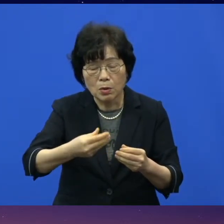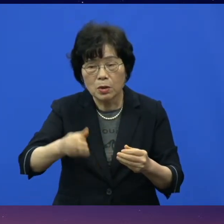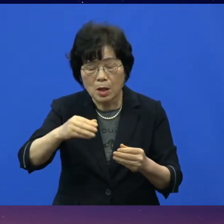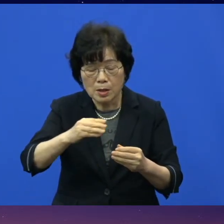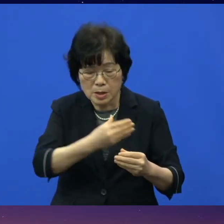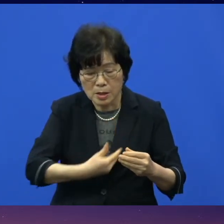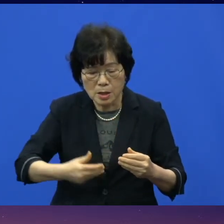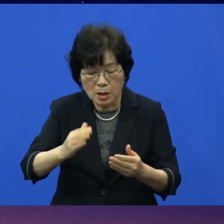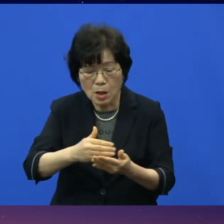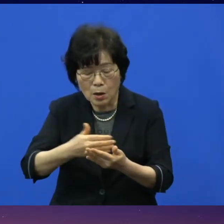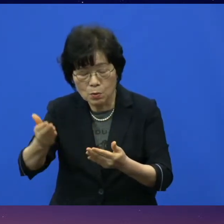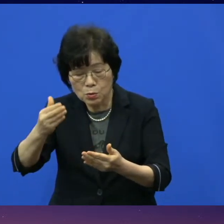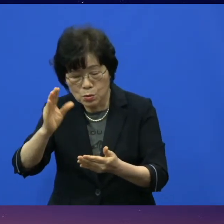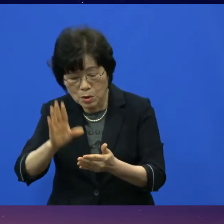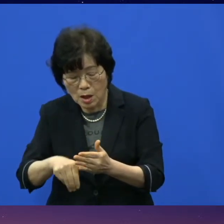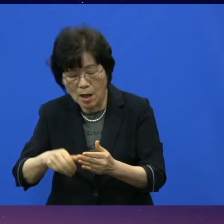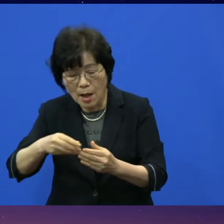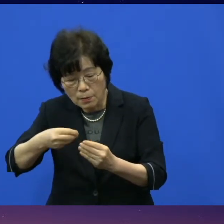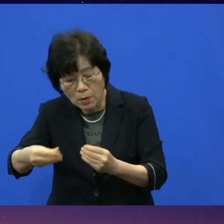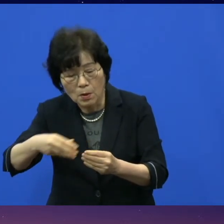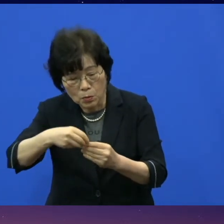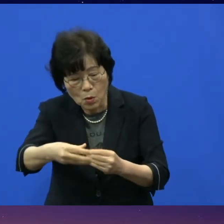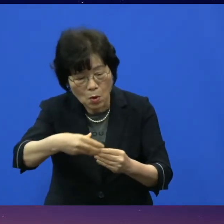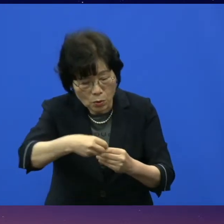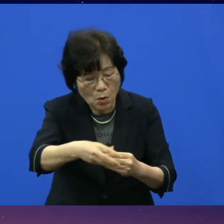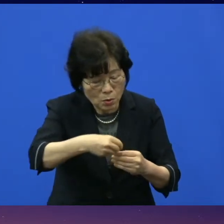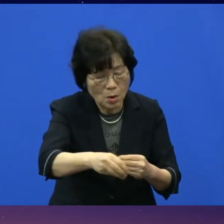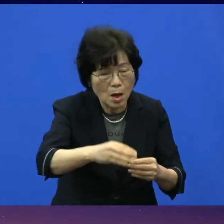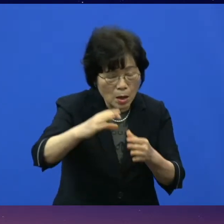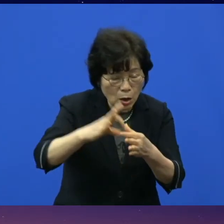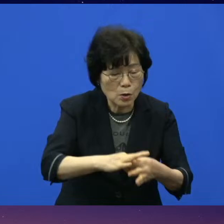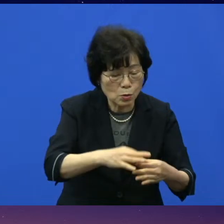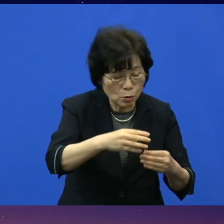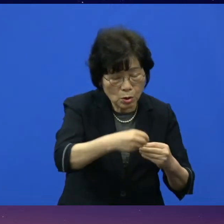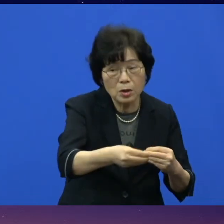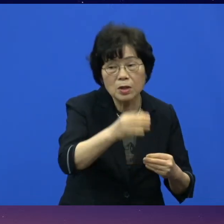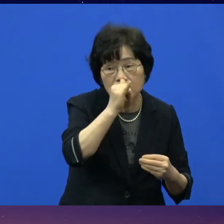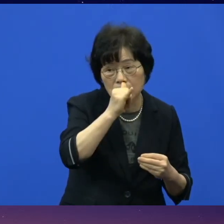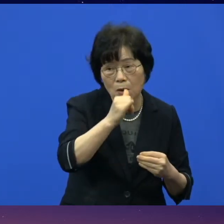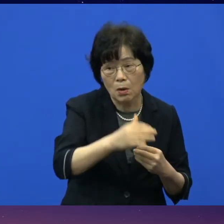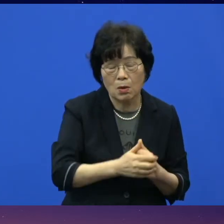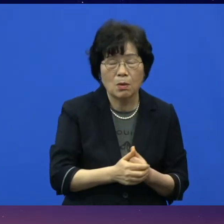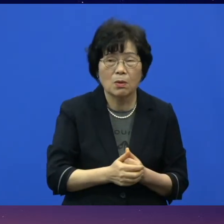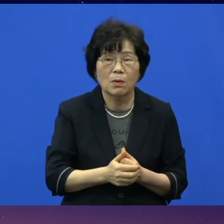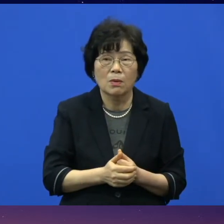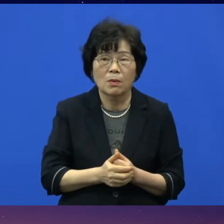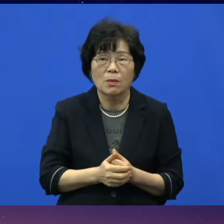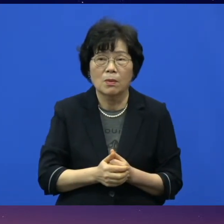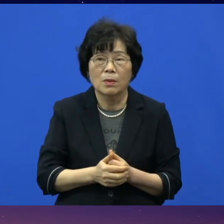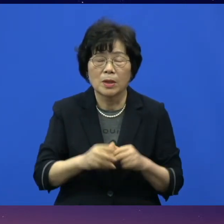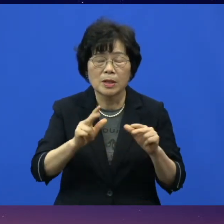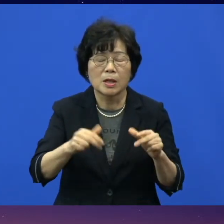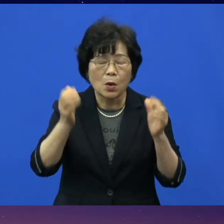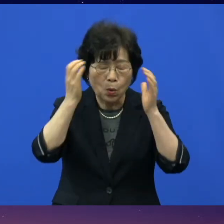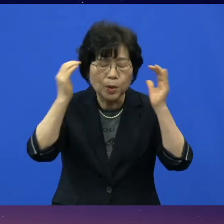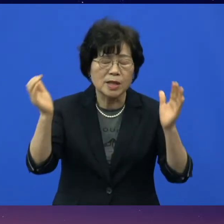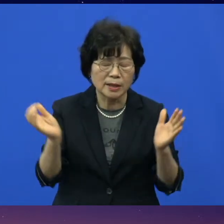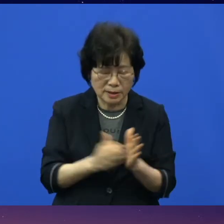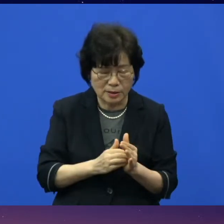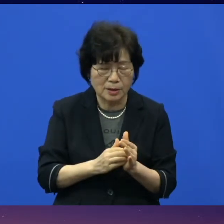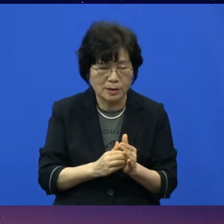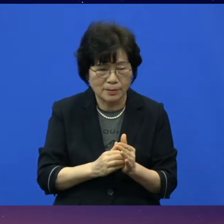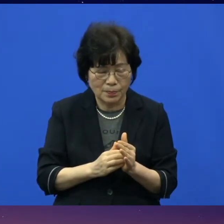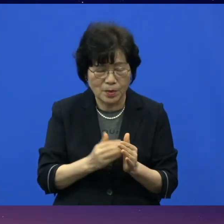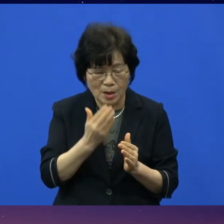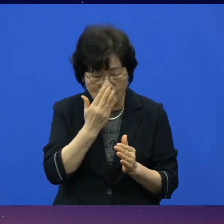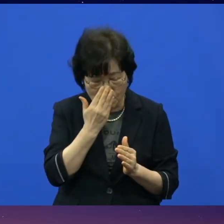나오니까 얼마나 신이 났겠어요. 막 흥분한 거. 이제 뭐 고생 끝났다. 이제 이스라엘을